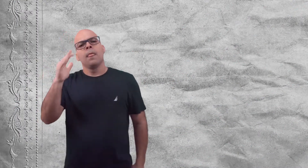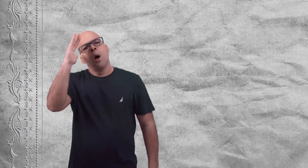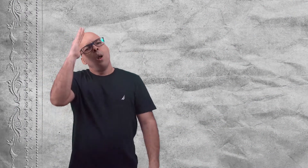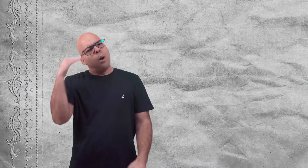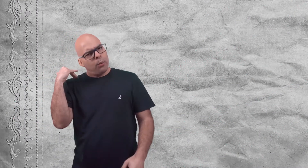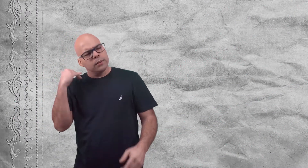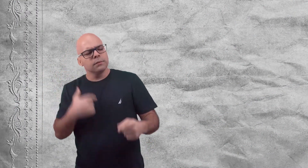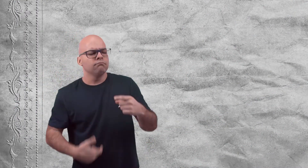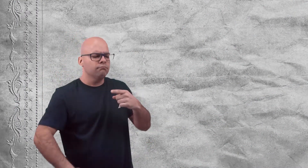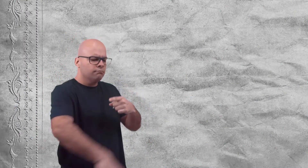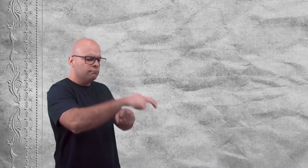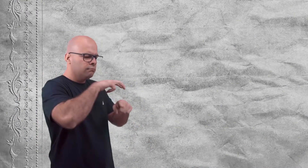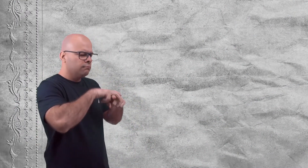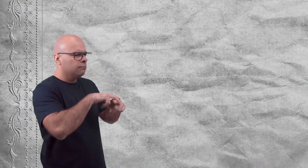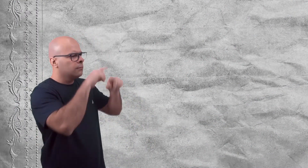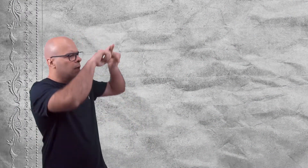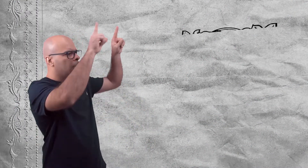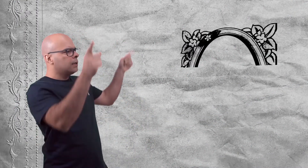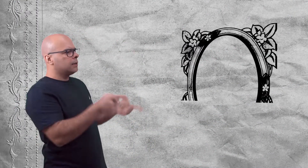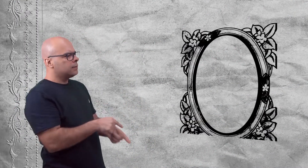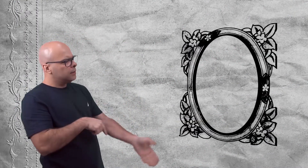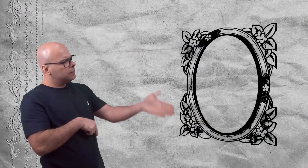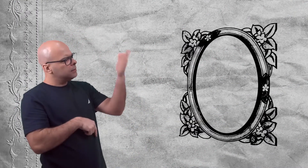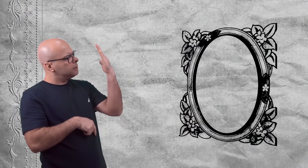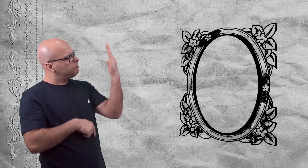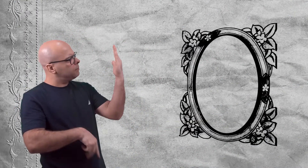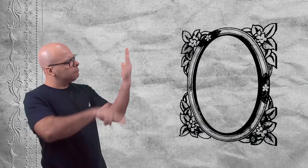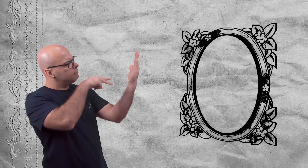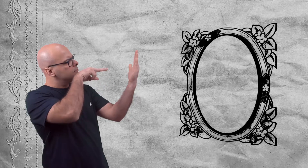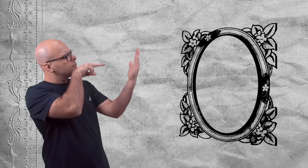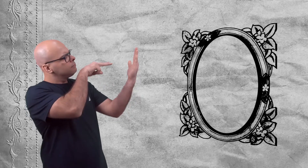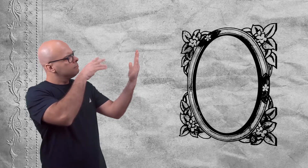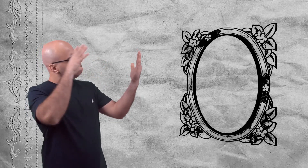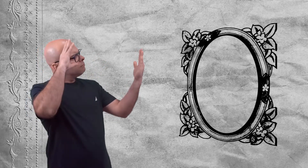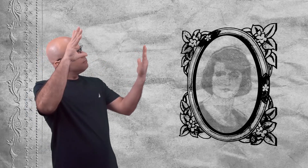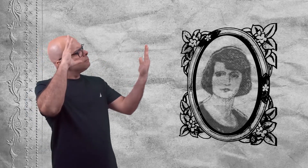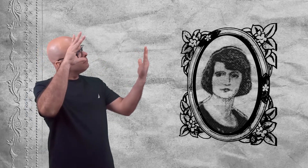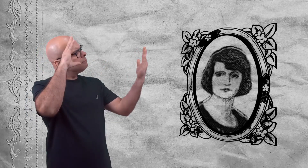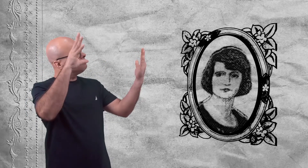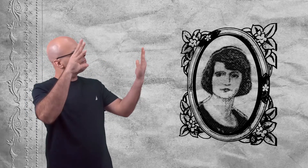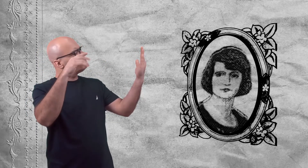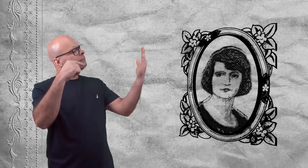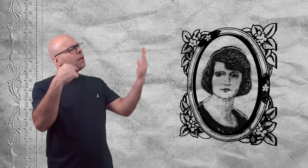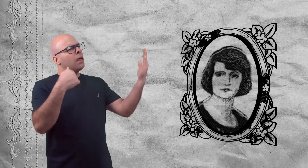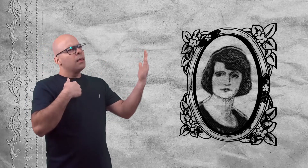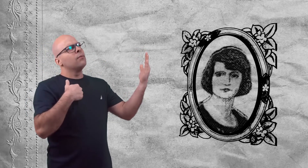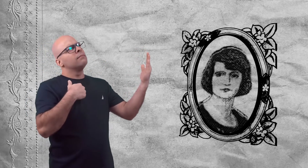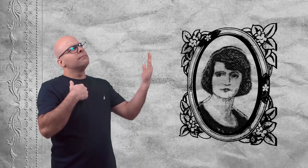Louise sentou-se diante do espelho e, observando a sua imagem, ela pensava: eu não